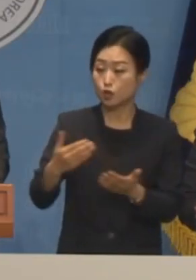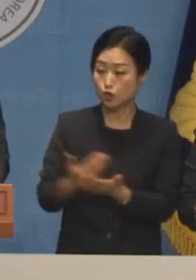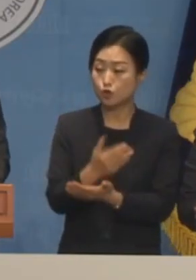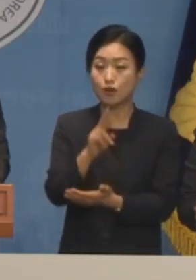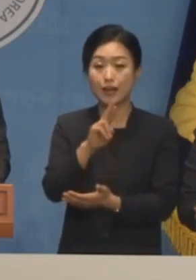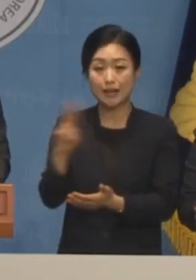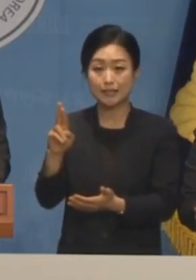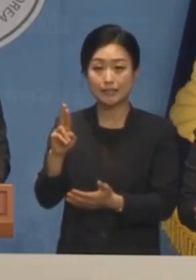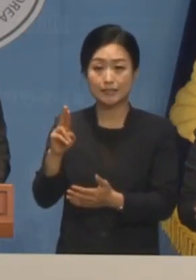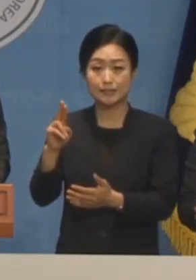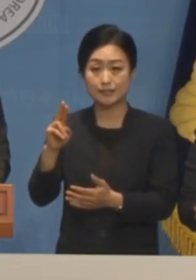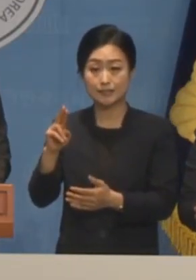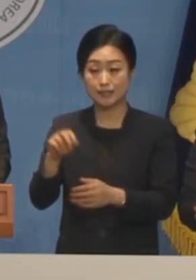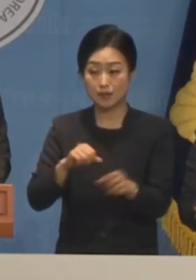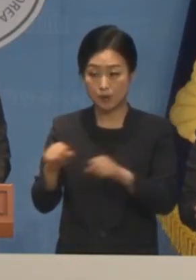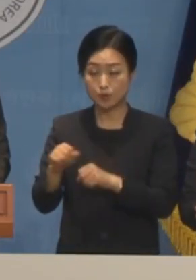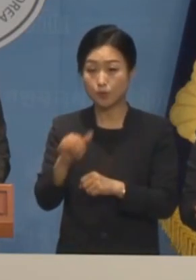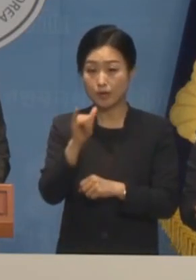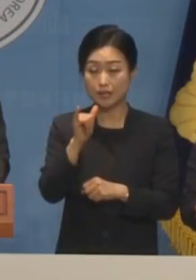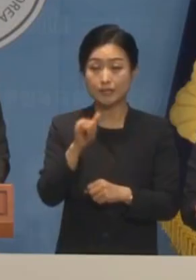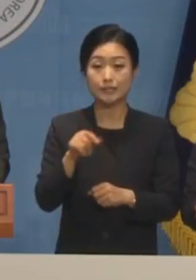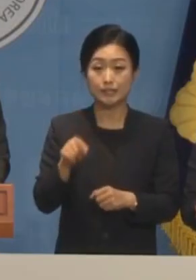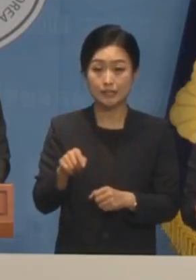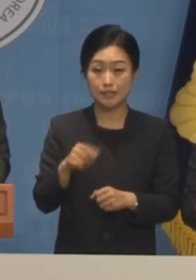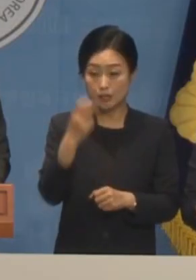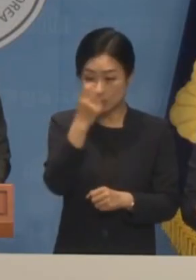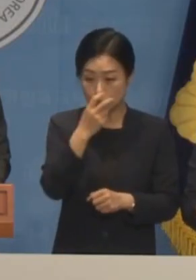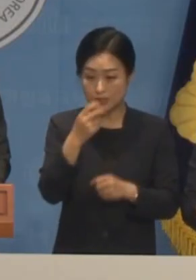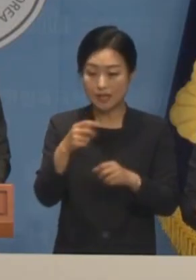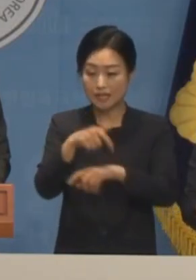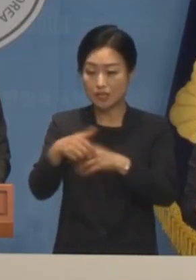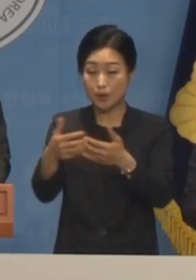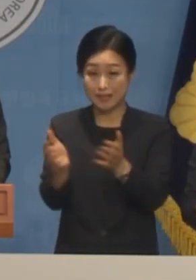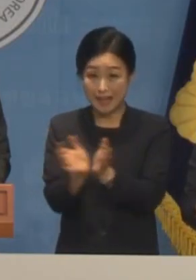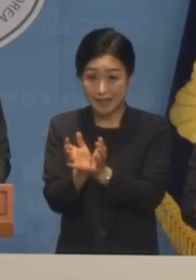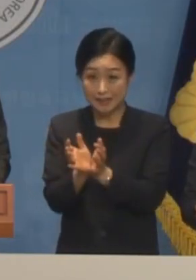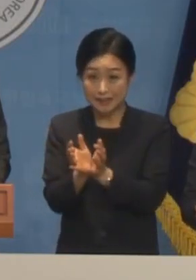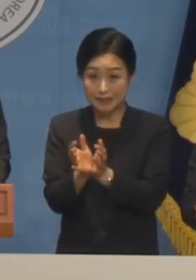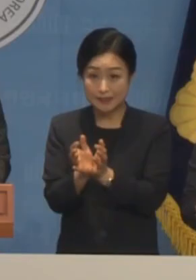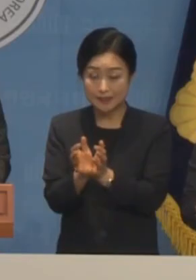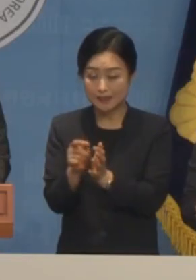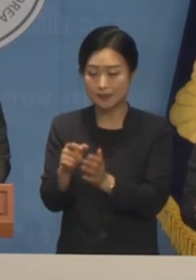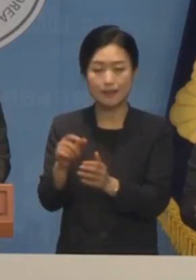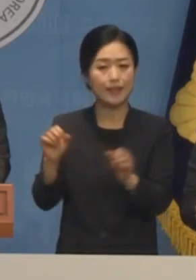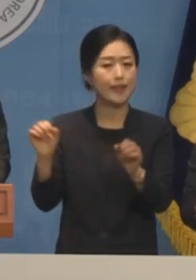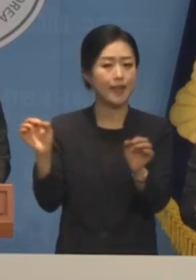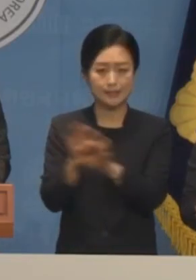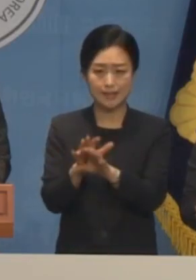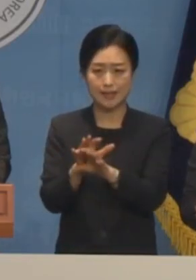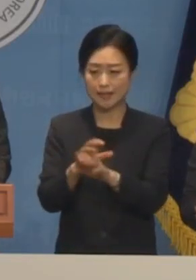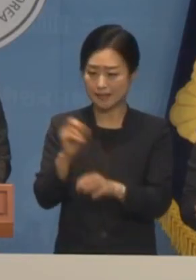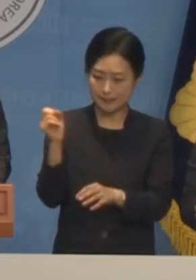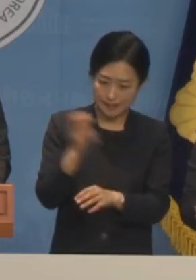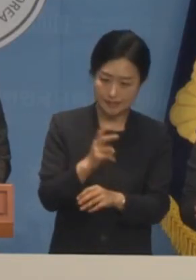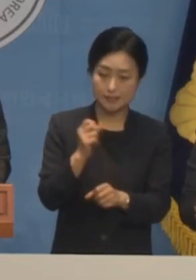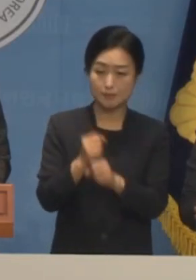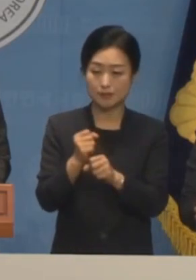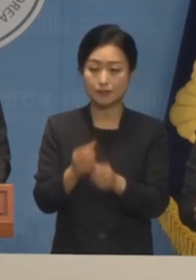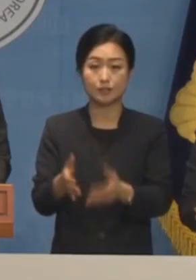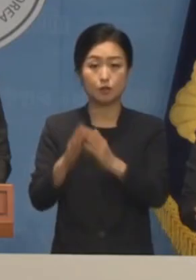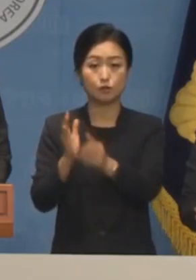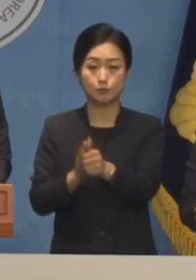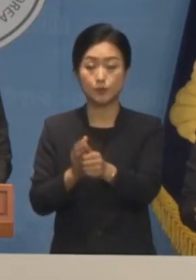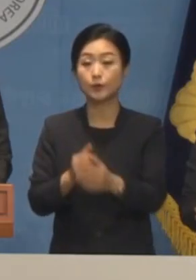주도하는 여순 사건 진상조사 기획단을 해체하고 재구성할 것을 강력히 촉구합니다